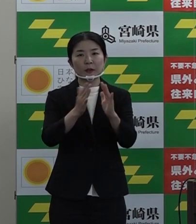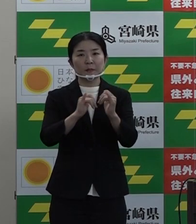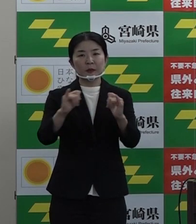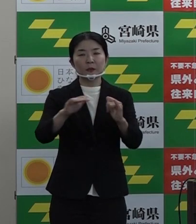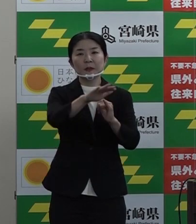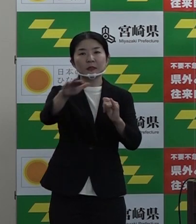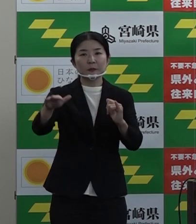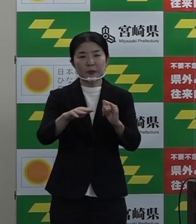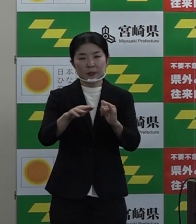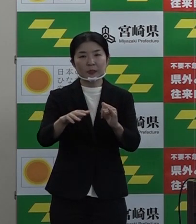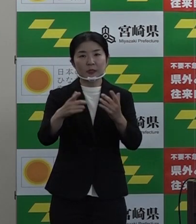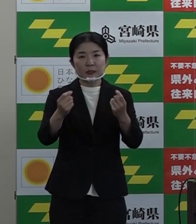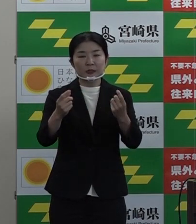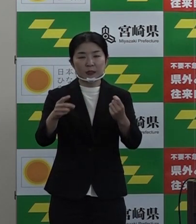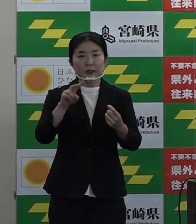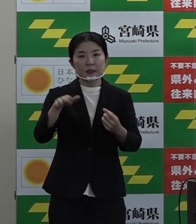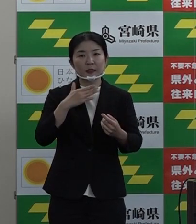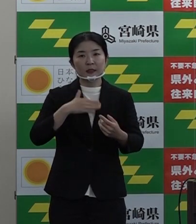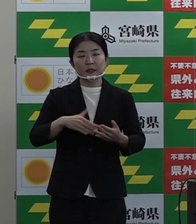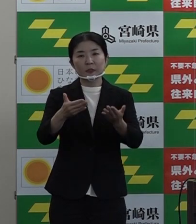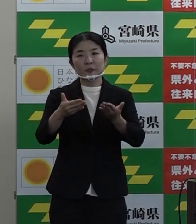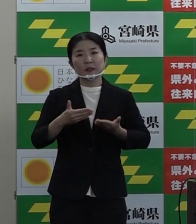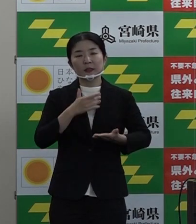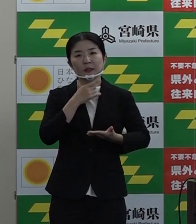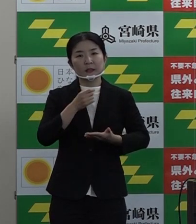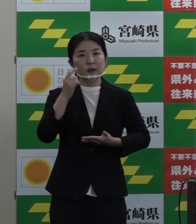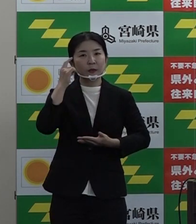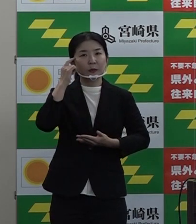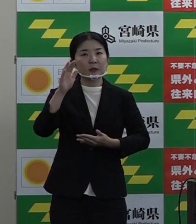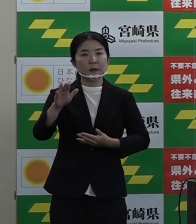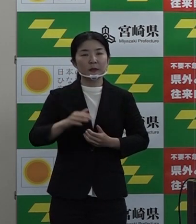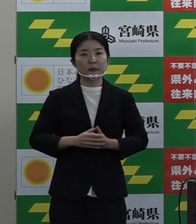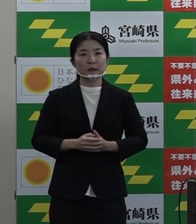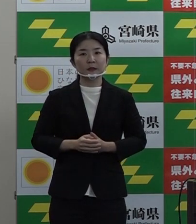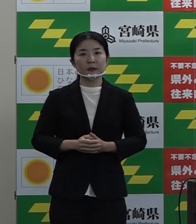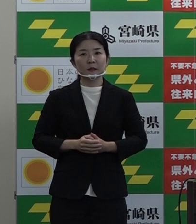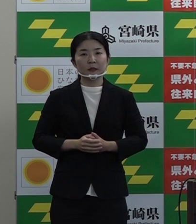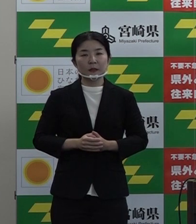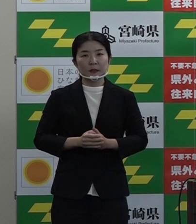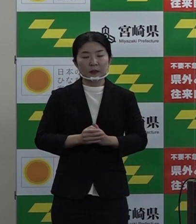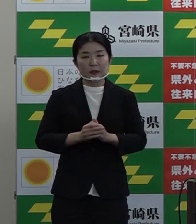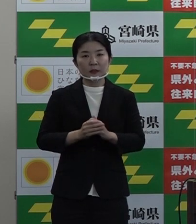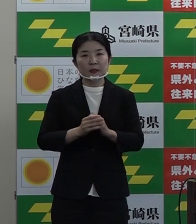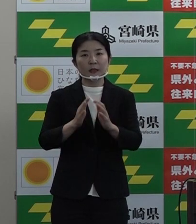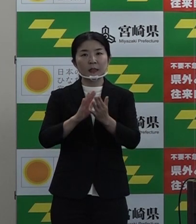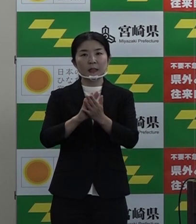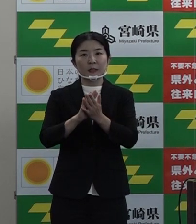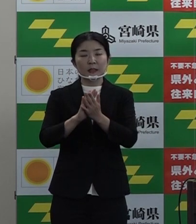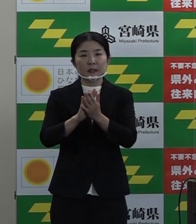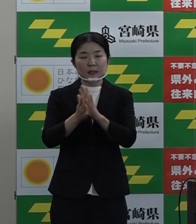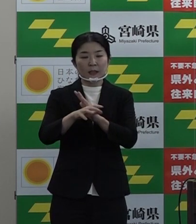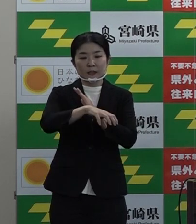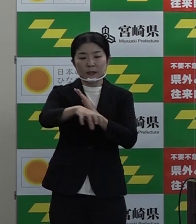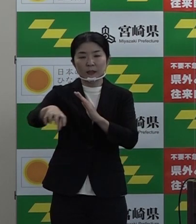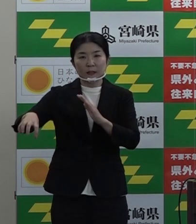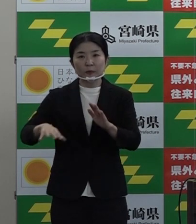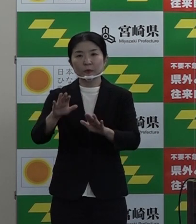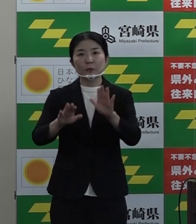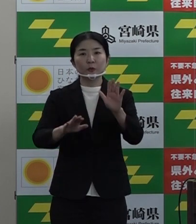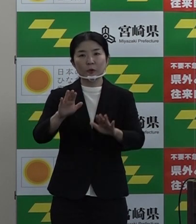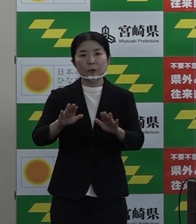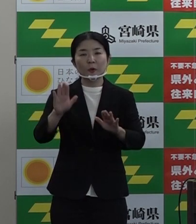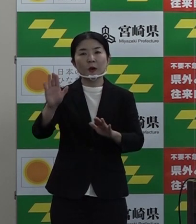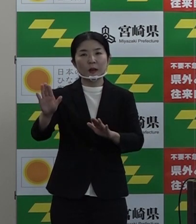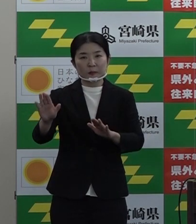皆様にはしっかりと受け止めていただきたいと考えております。近隣の状況等もあります。あの時以上にです